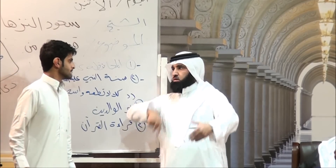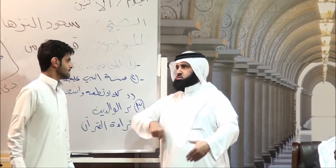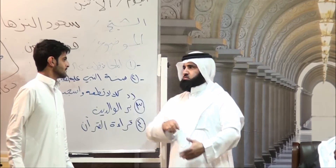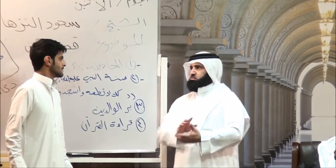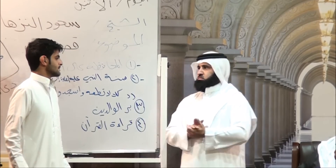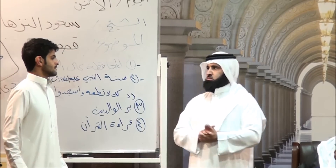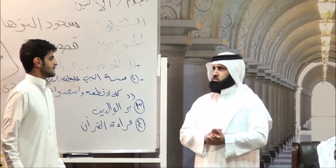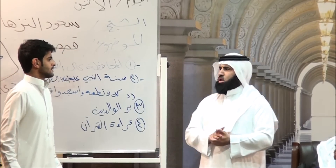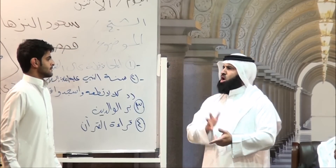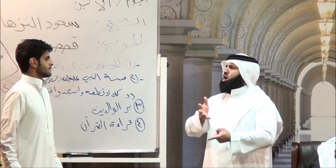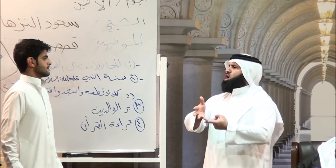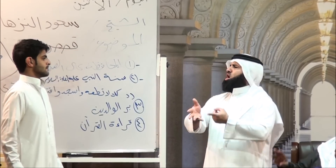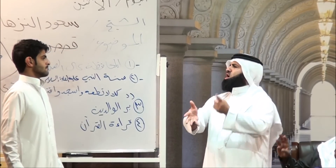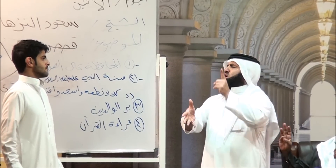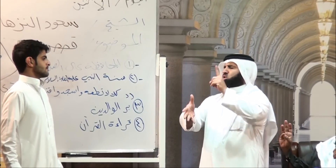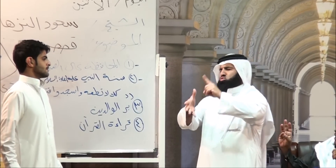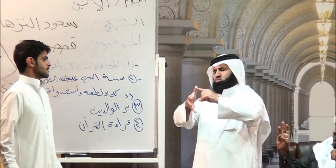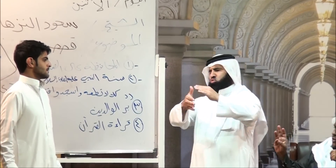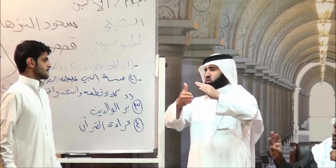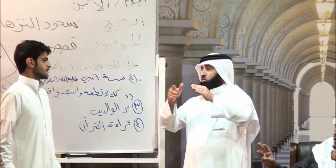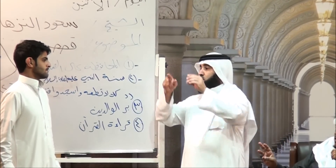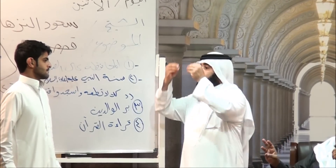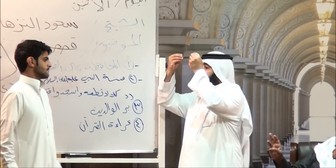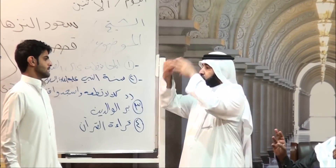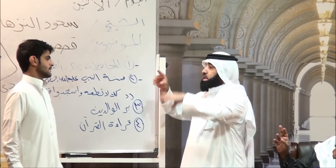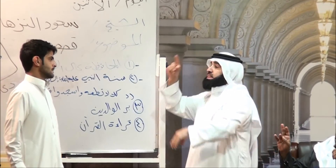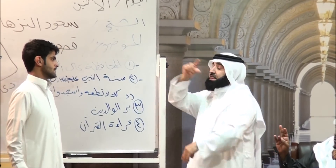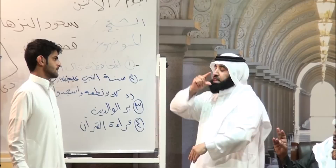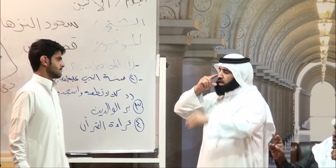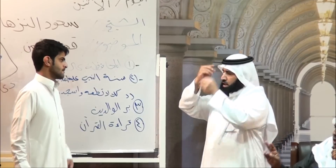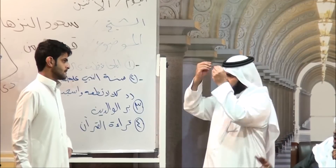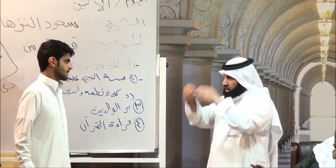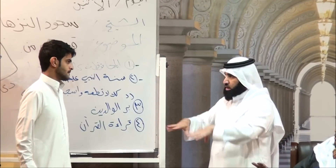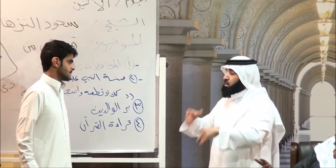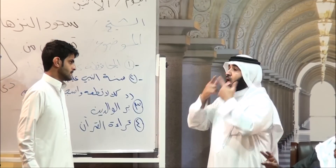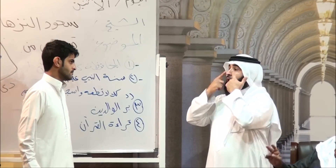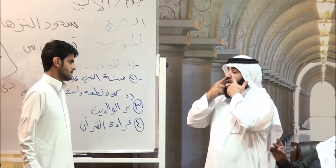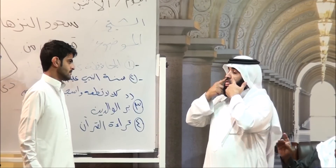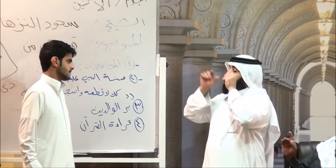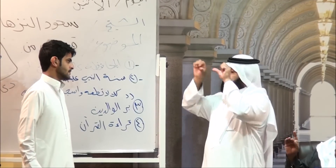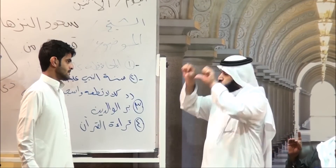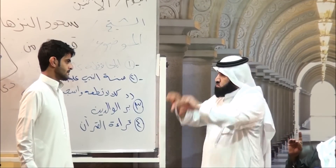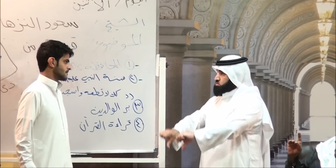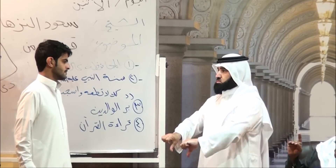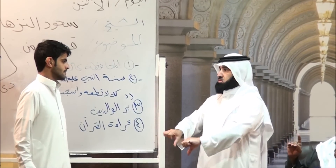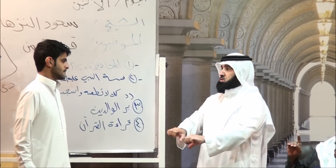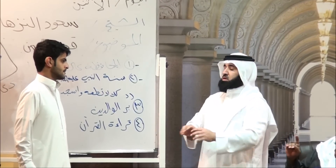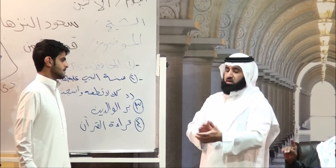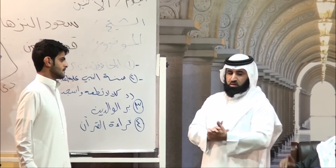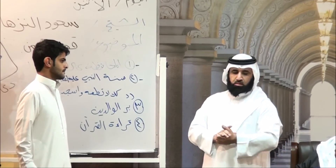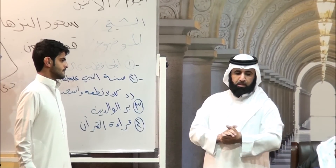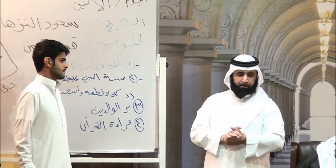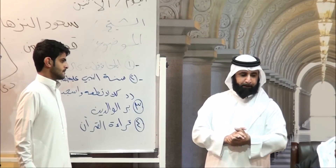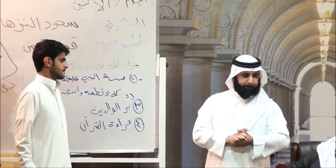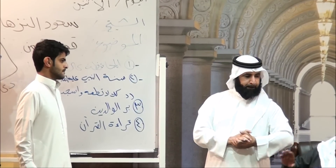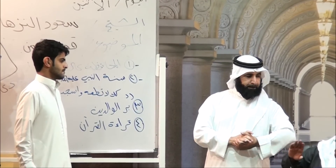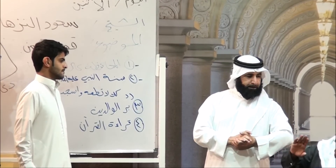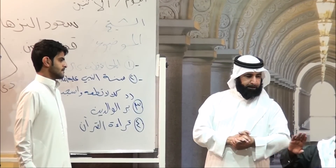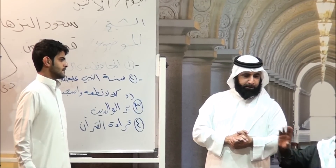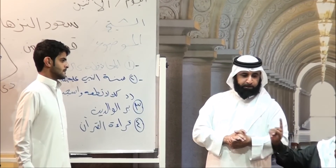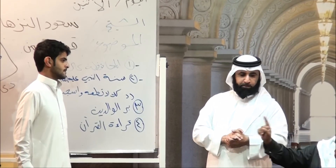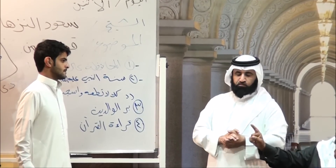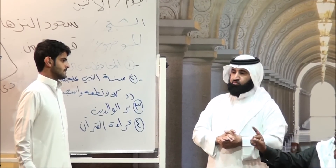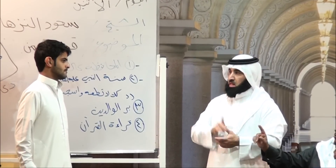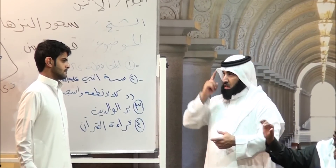انتبه منهم مرة. هذولي ضرر عليك في دينك ودنياك ممكن أي ما